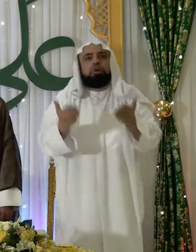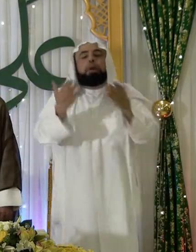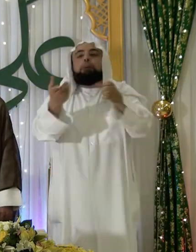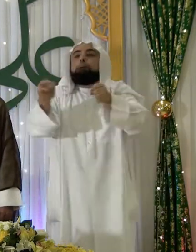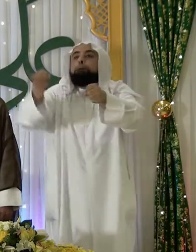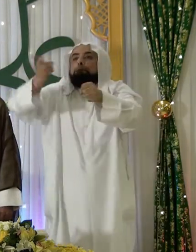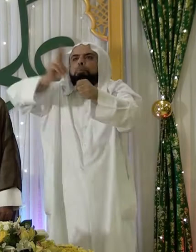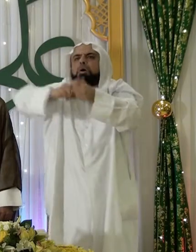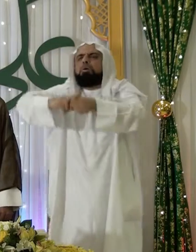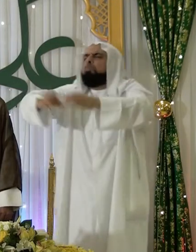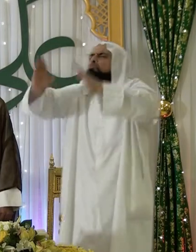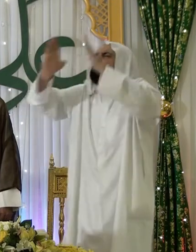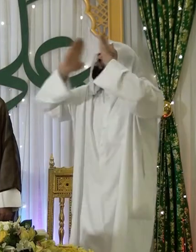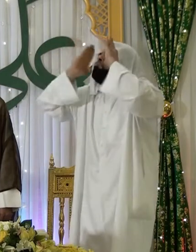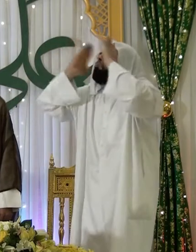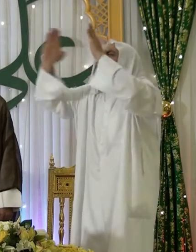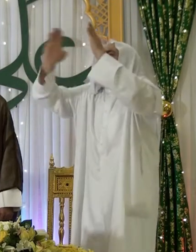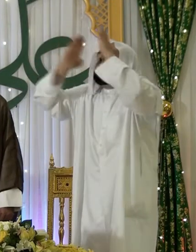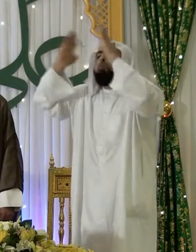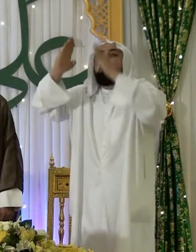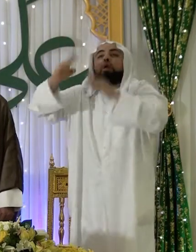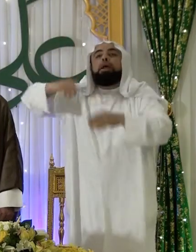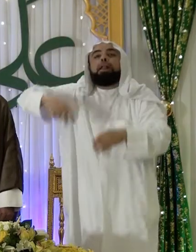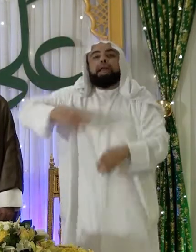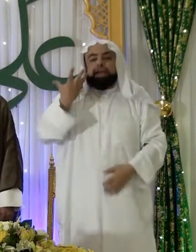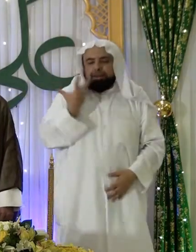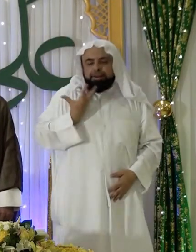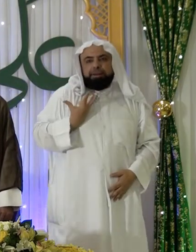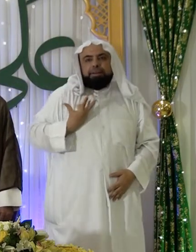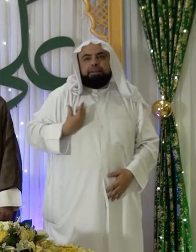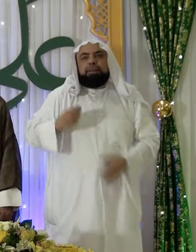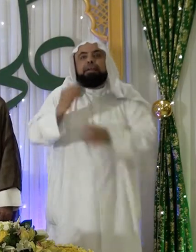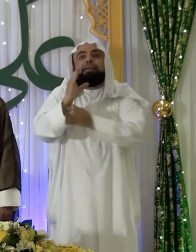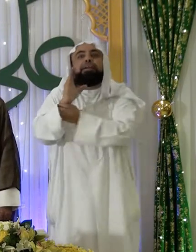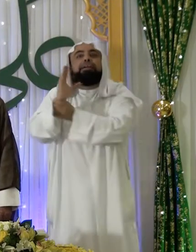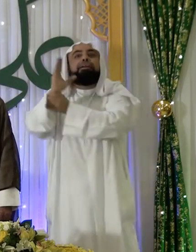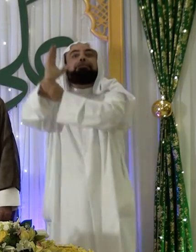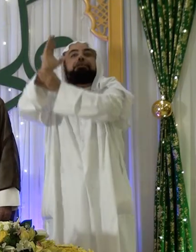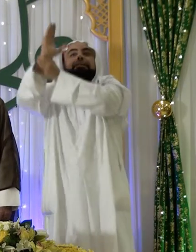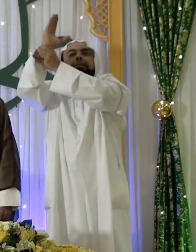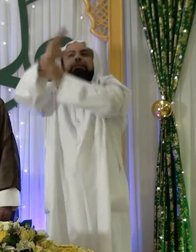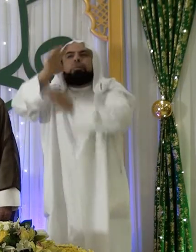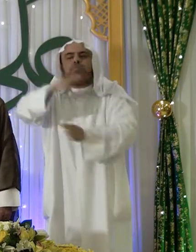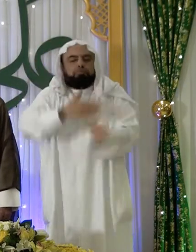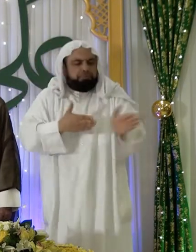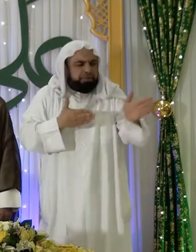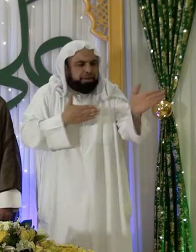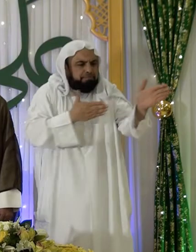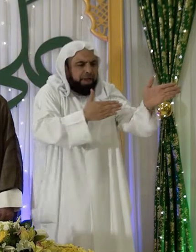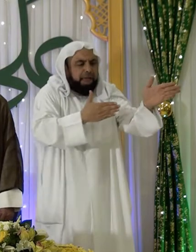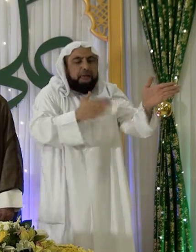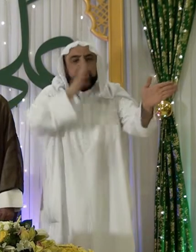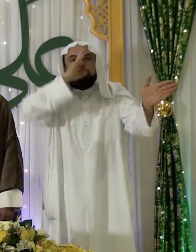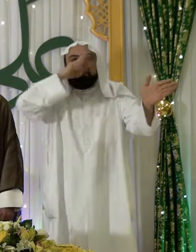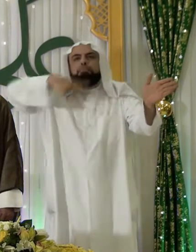سائلاً العلي القدير أن نرى ولاية أمير